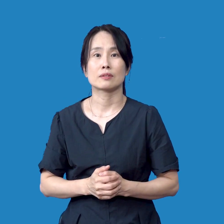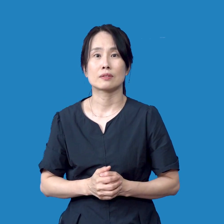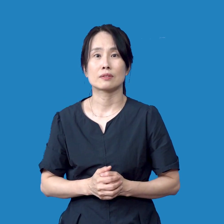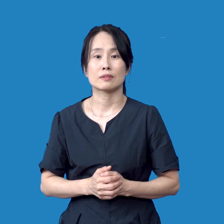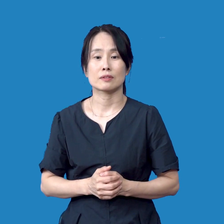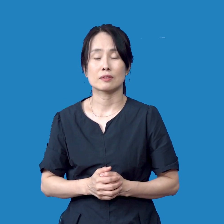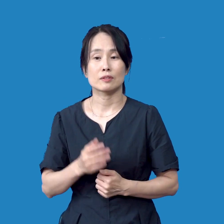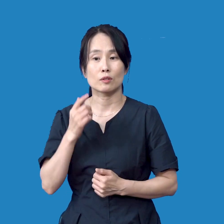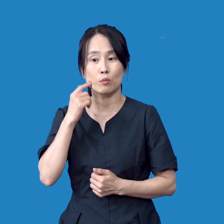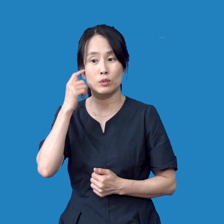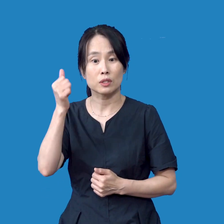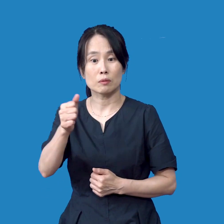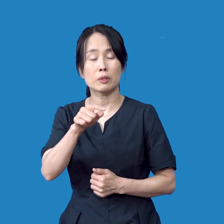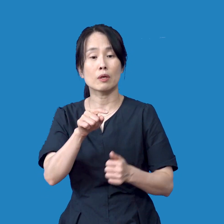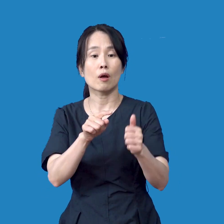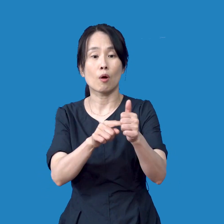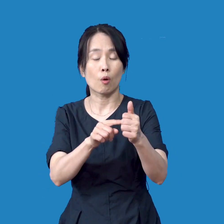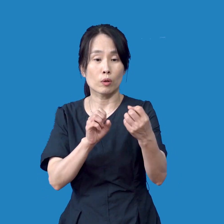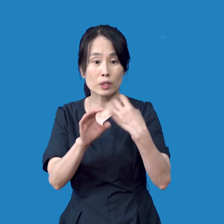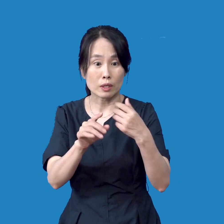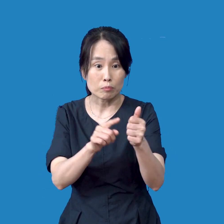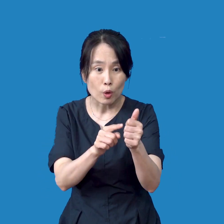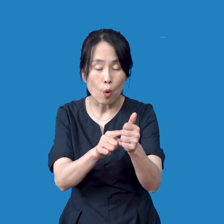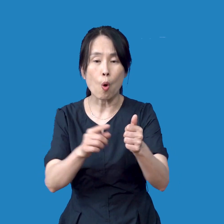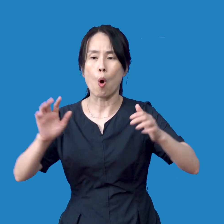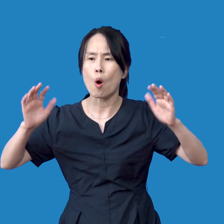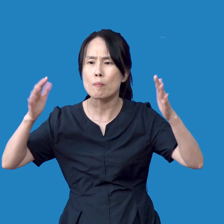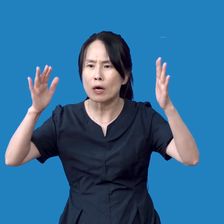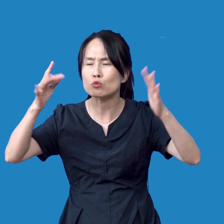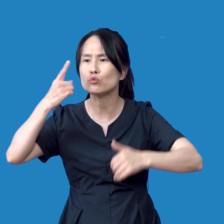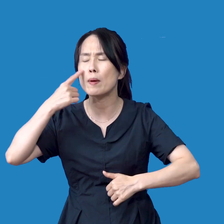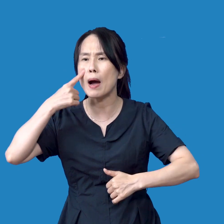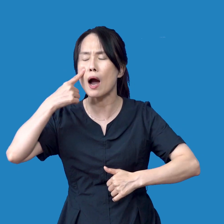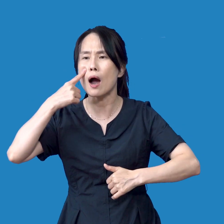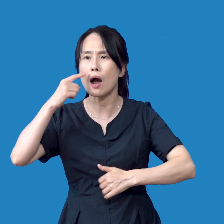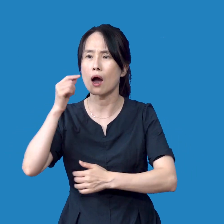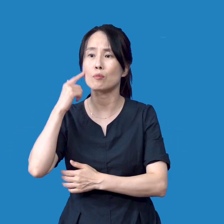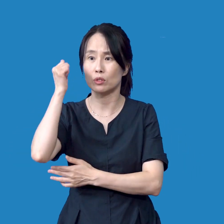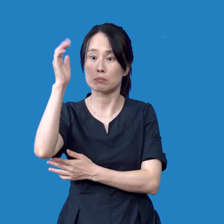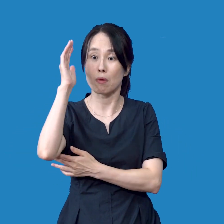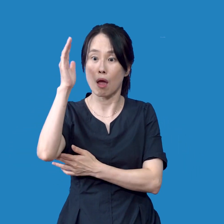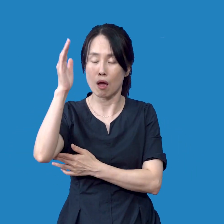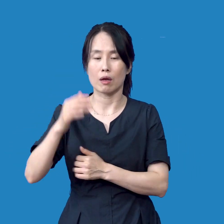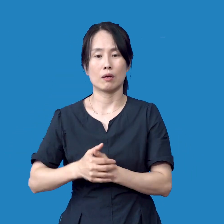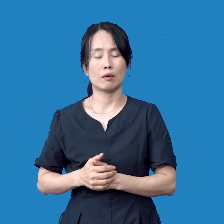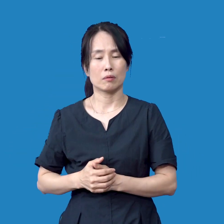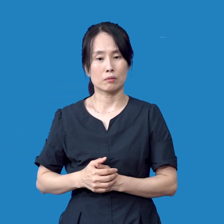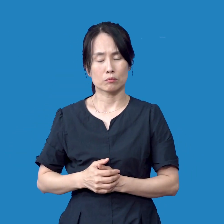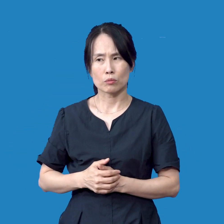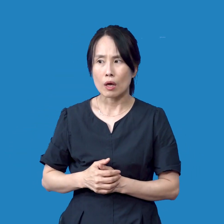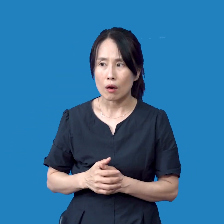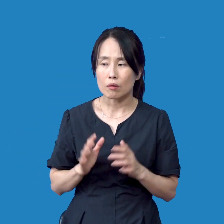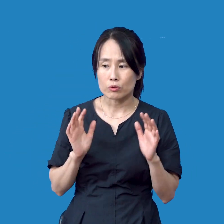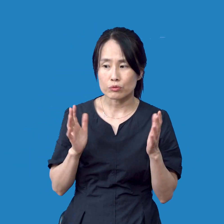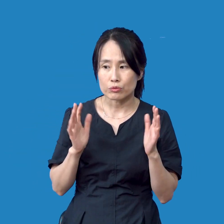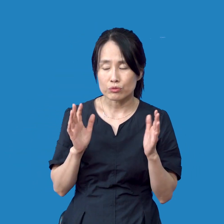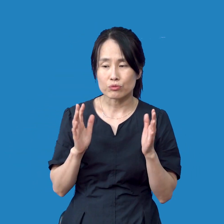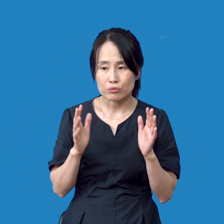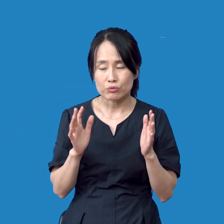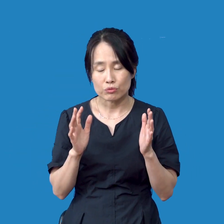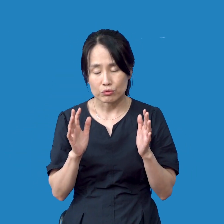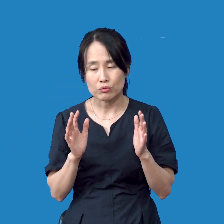그 사람에게 박수를 쳐주자고 합니다. 사람들이 강사님이 박수 쳐라고 하니까 박수를